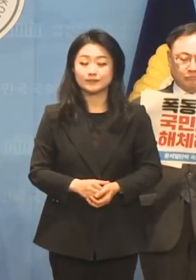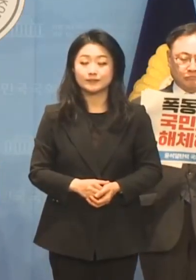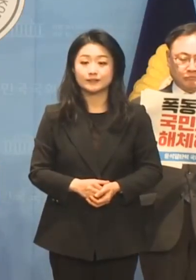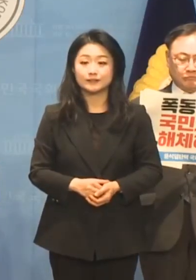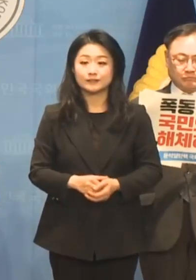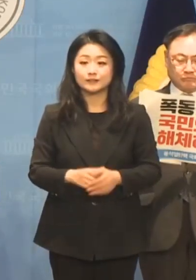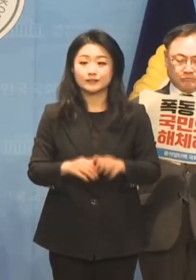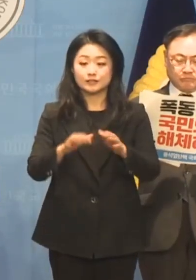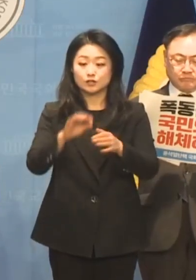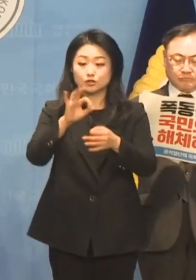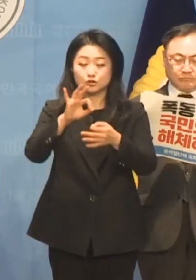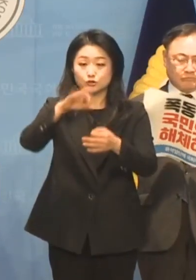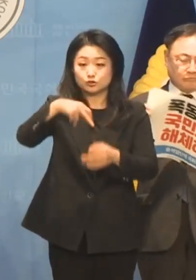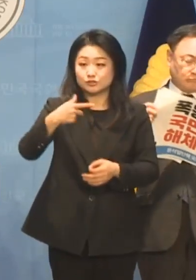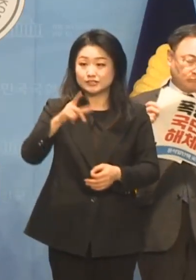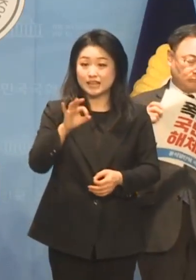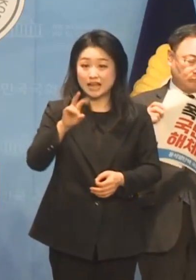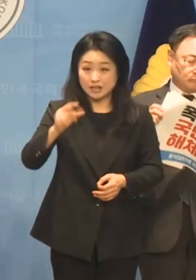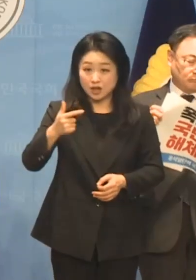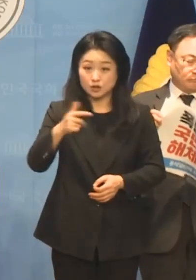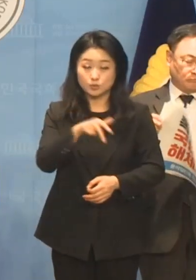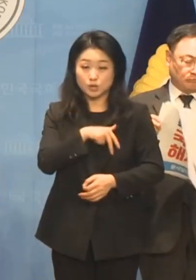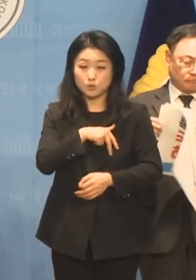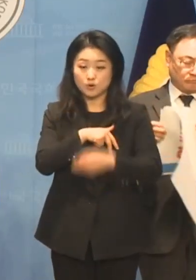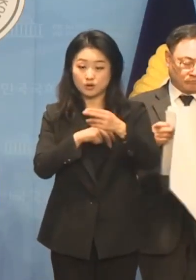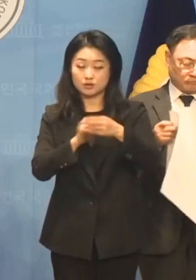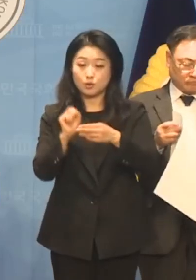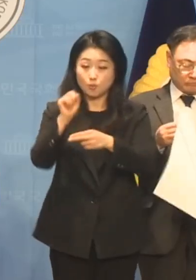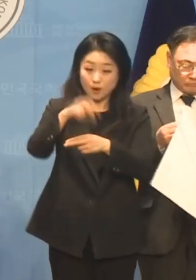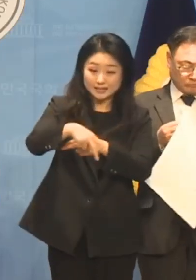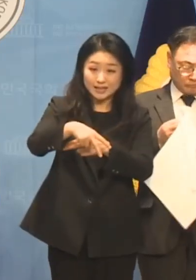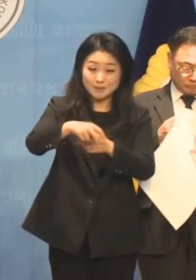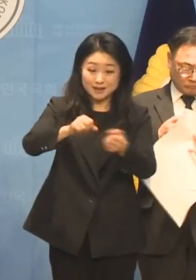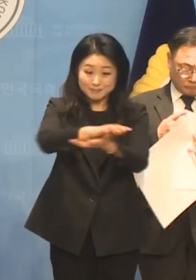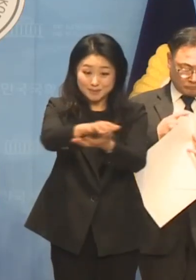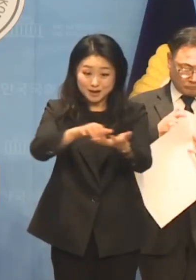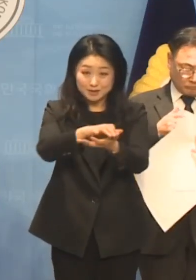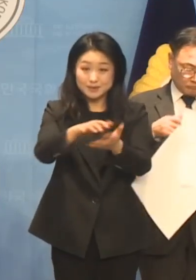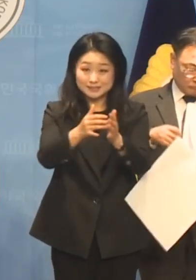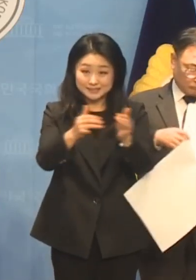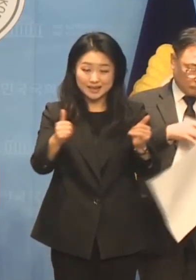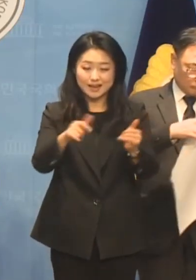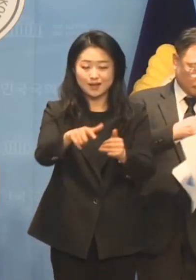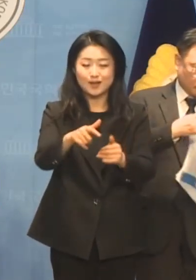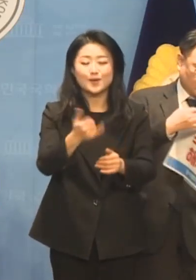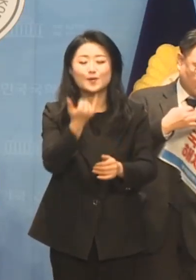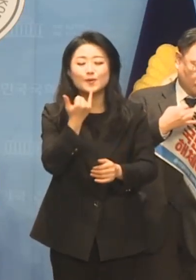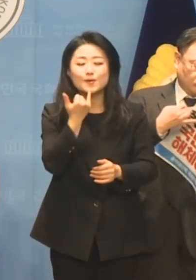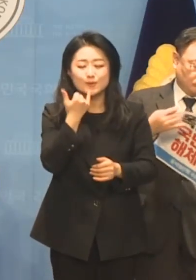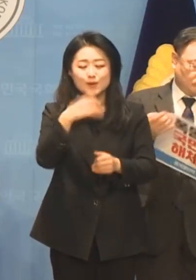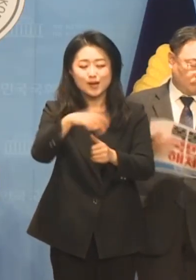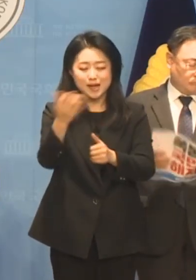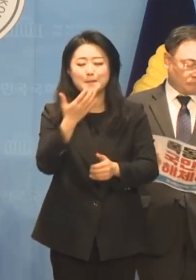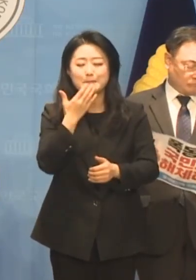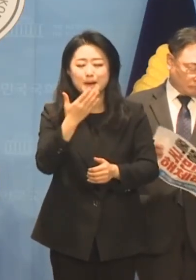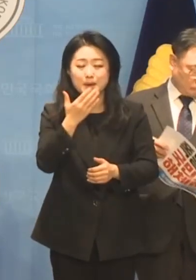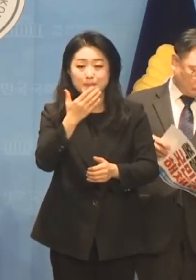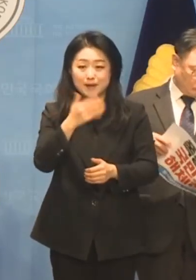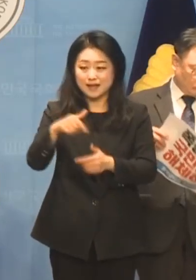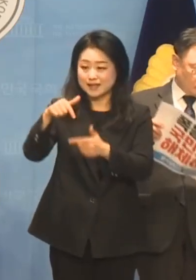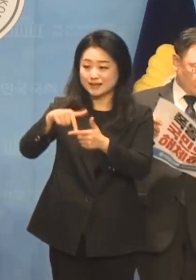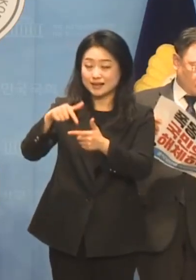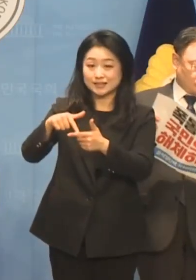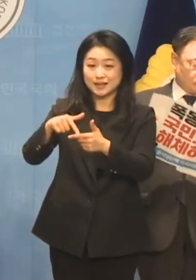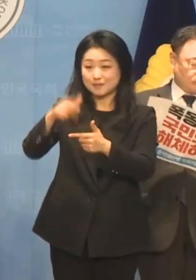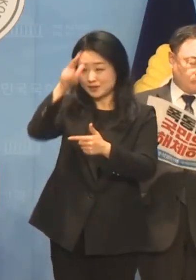윤상현 의원은 서부지법에 월담하여 난입한 자들에 대해 훈방될 것이라 했으며 강남서장에 부탁 전화를